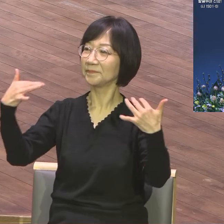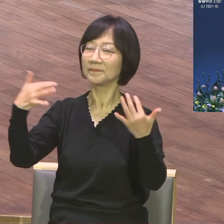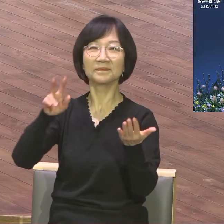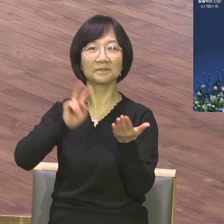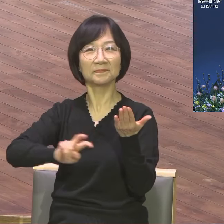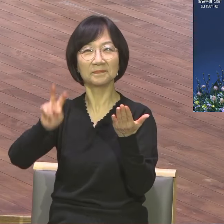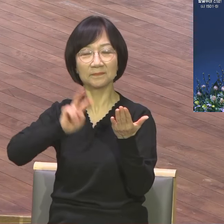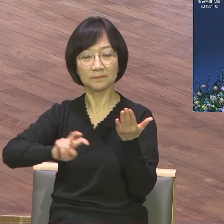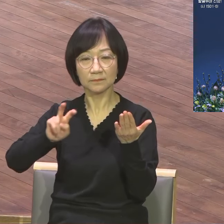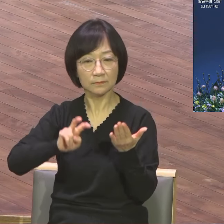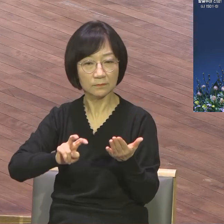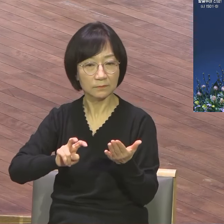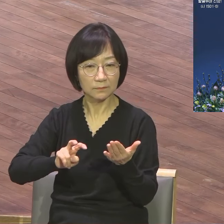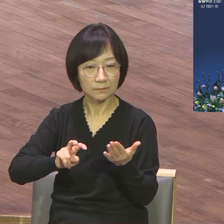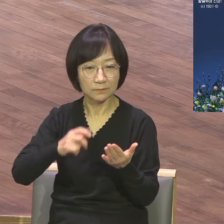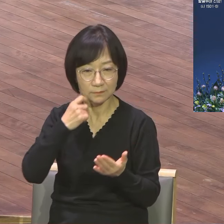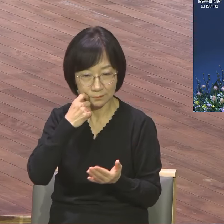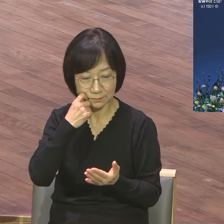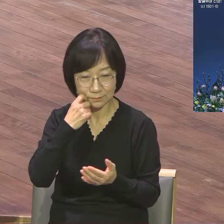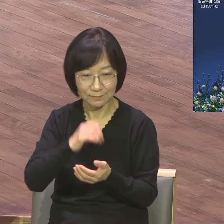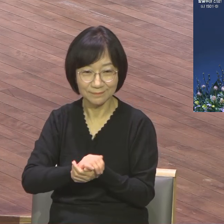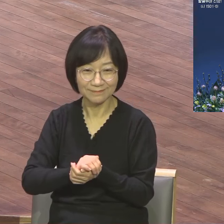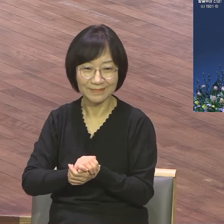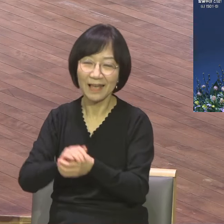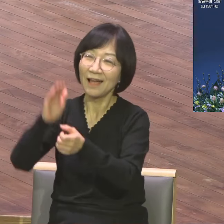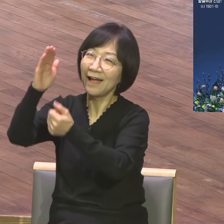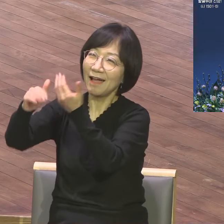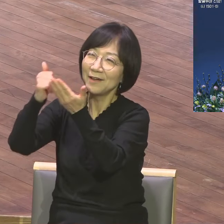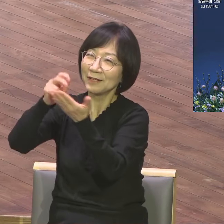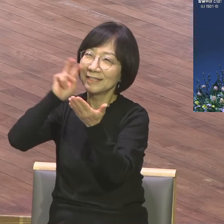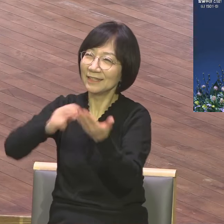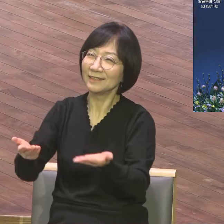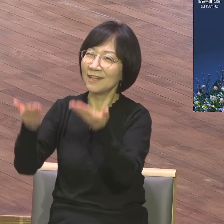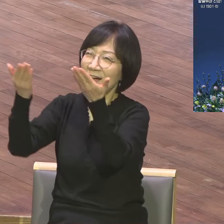이런 분들은 하나님이 엄청 축복하시고. 아멘.